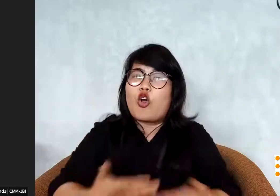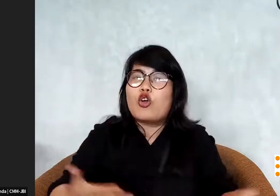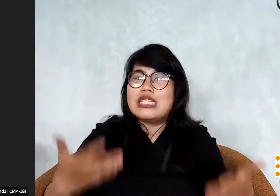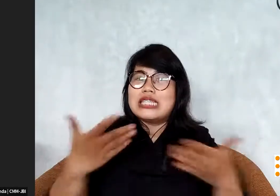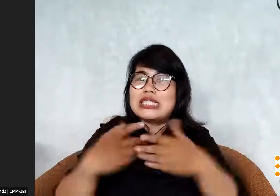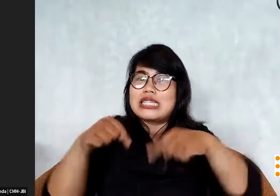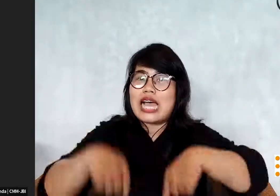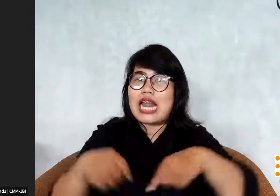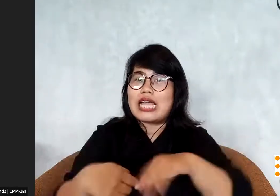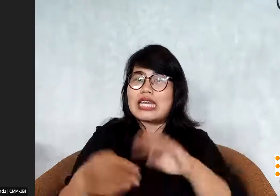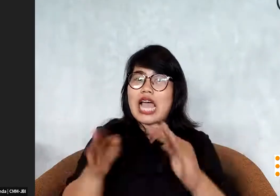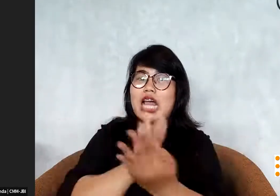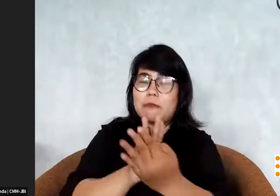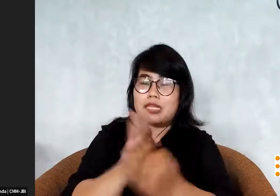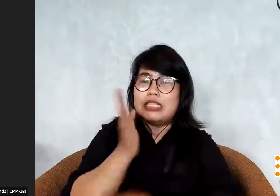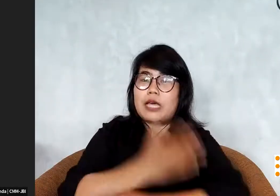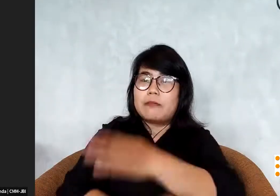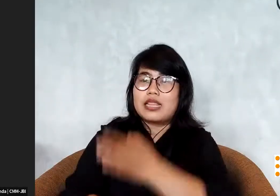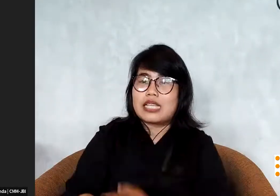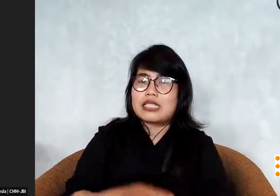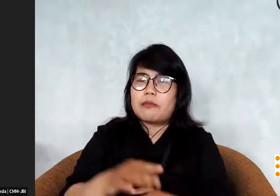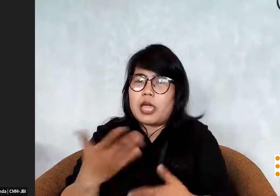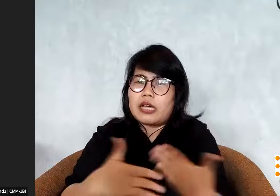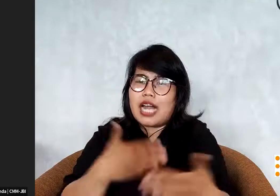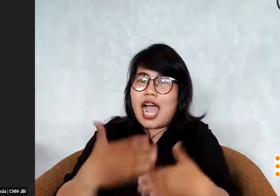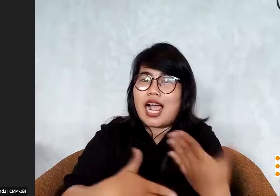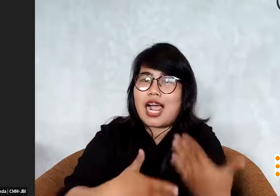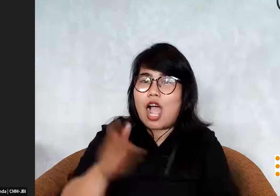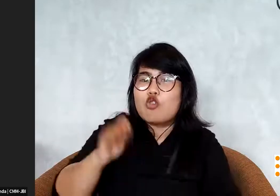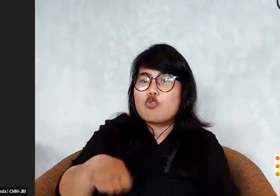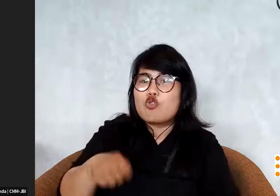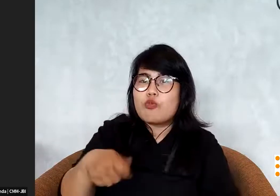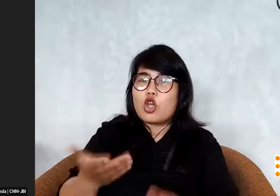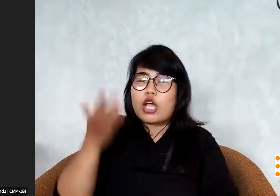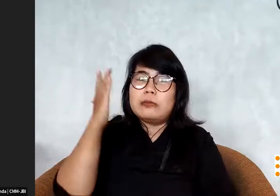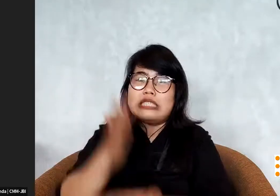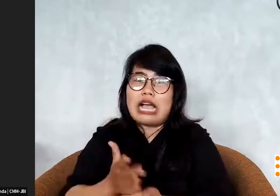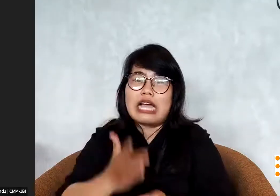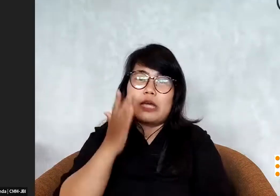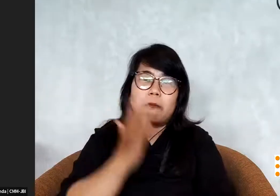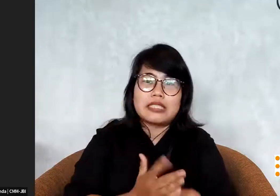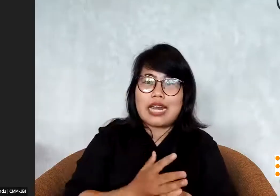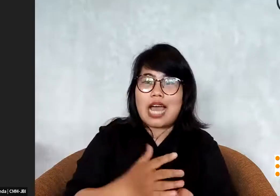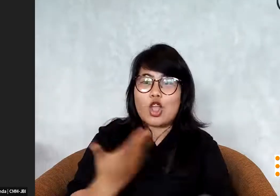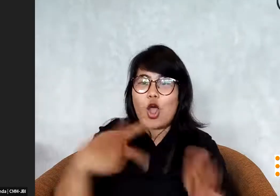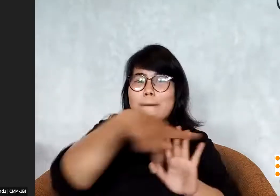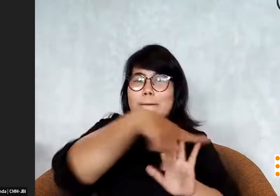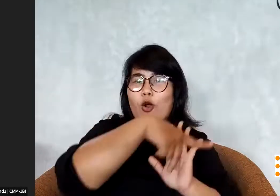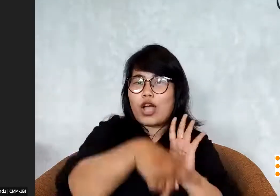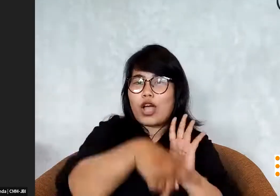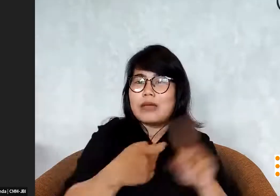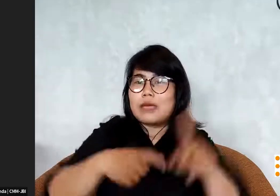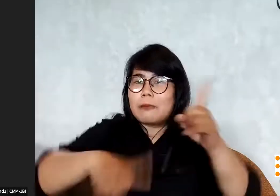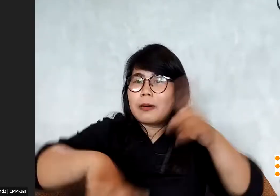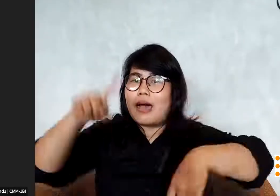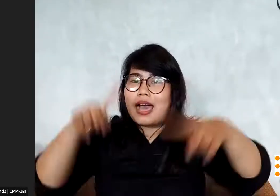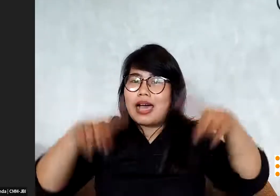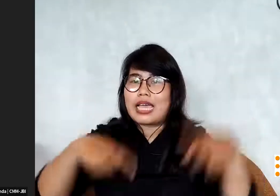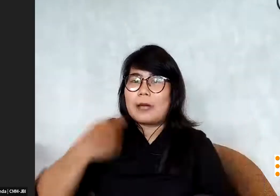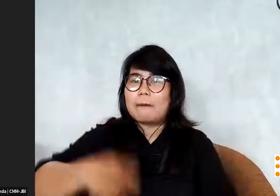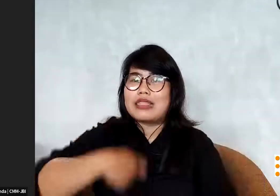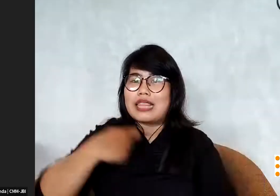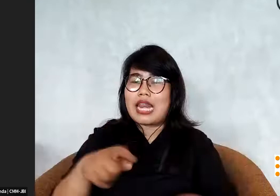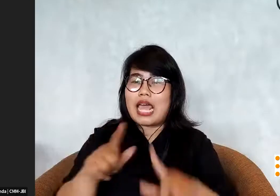penyandang disabilitas kerangka-kerangka hukum dan kebijakan serta program dari berbagai kementerian dan lembaga yang tersedia